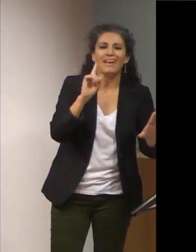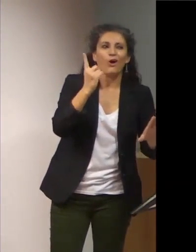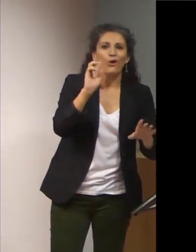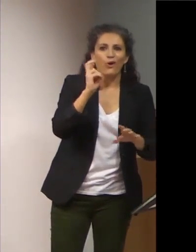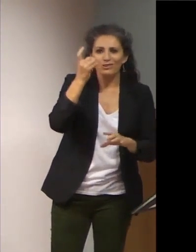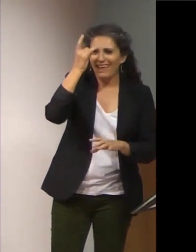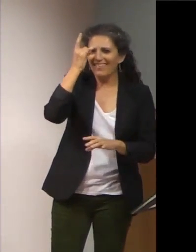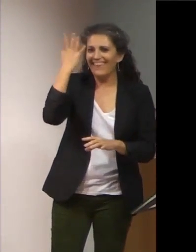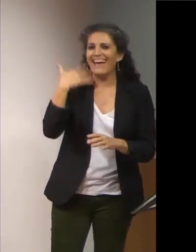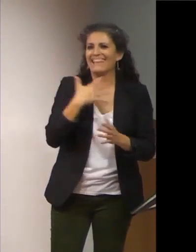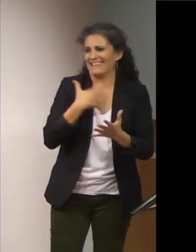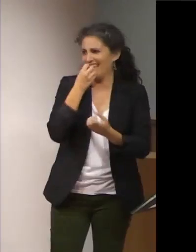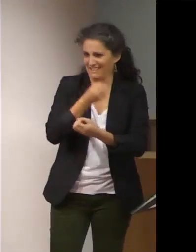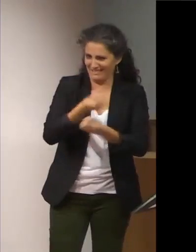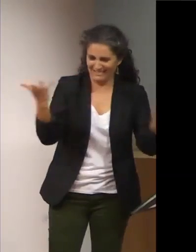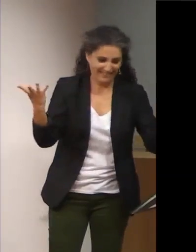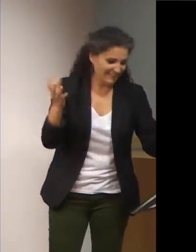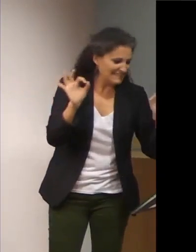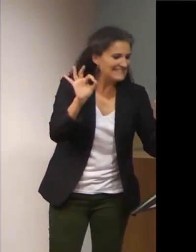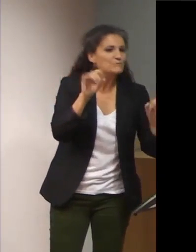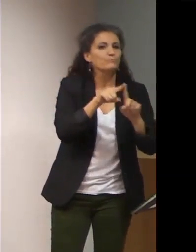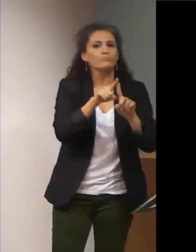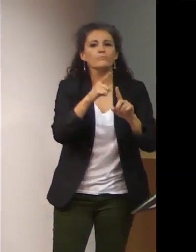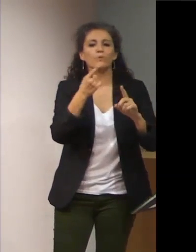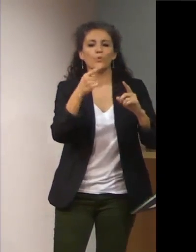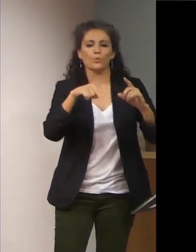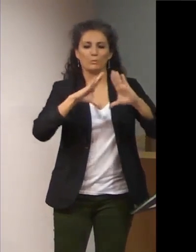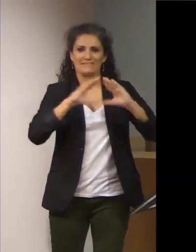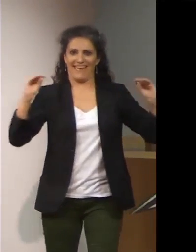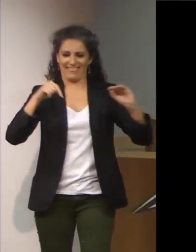comunidad linguística usuaria las personas sordas y